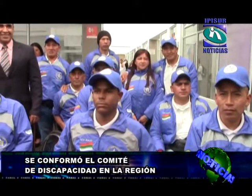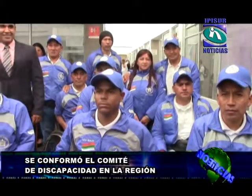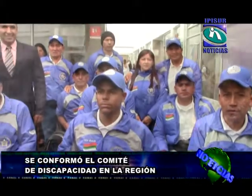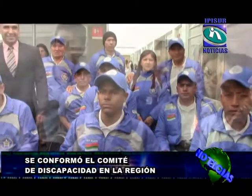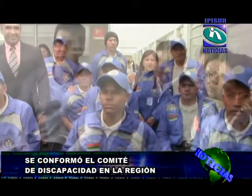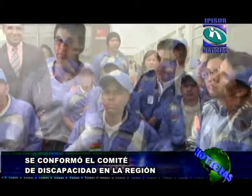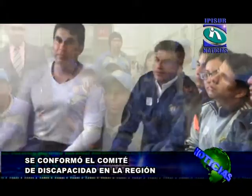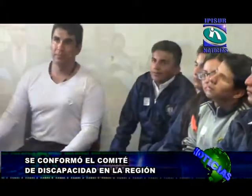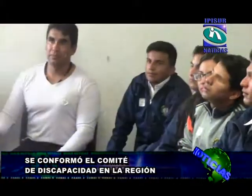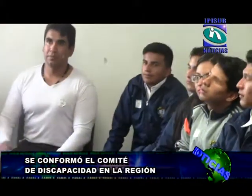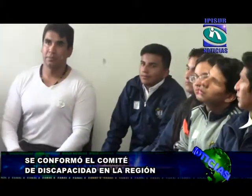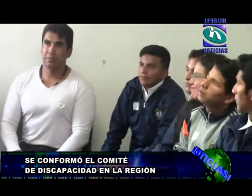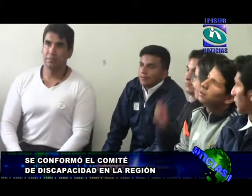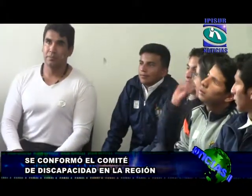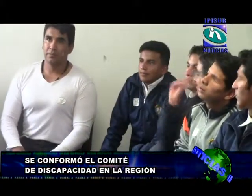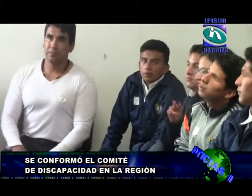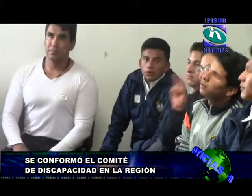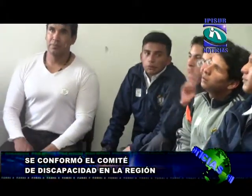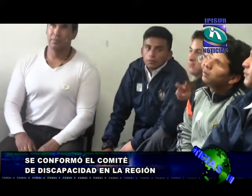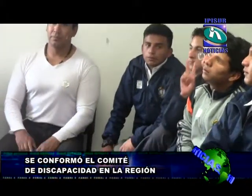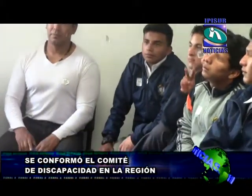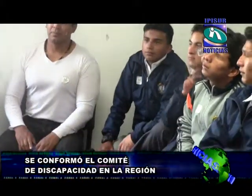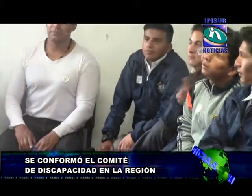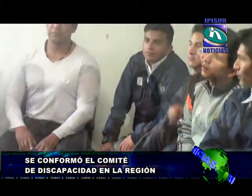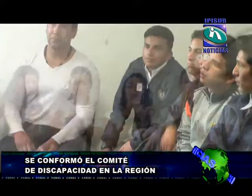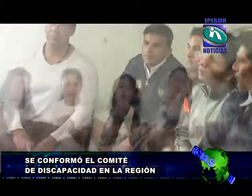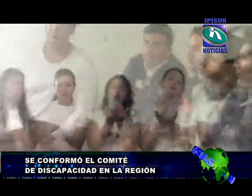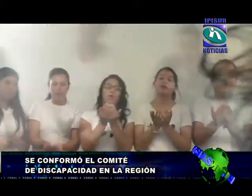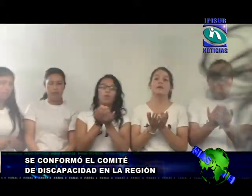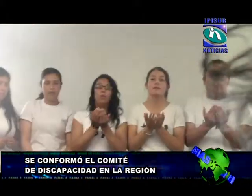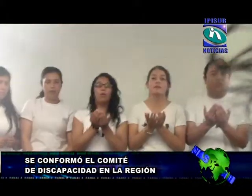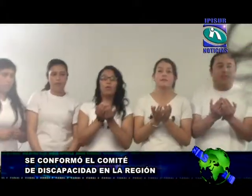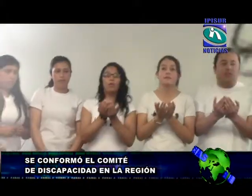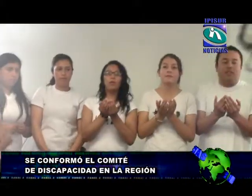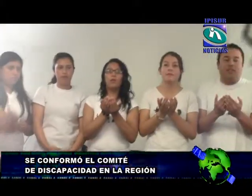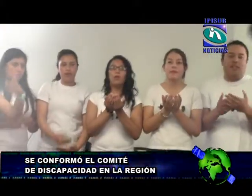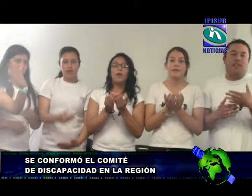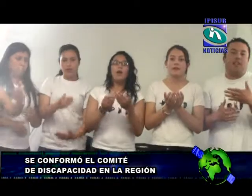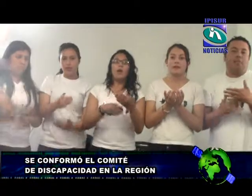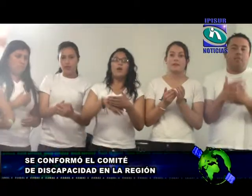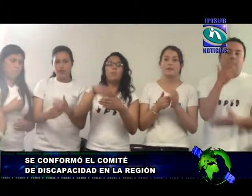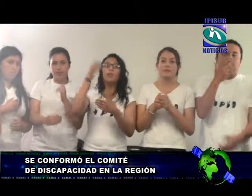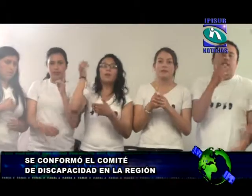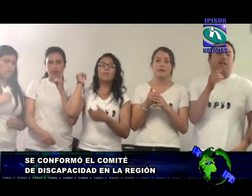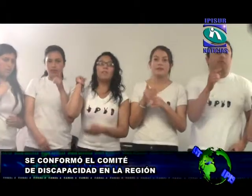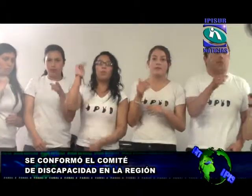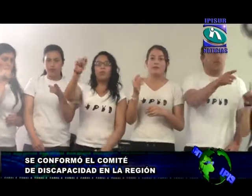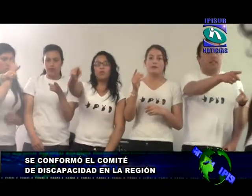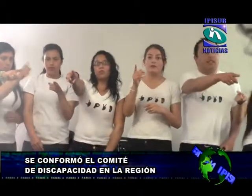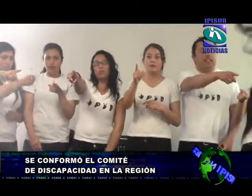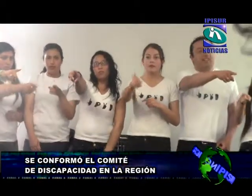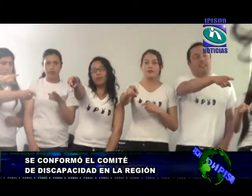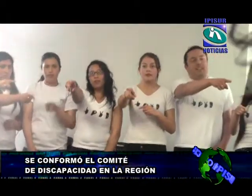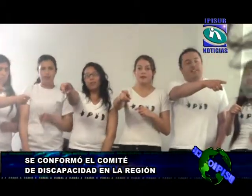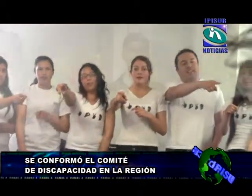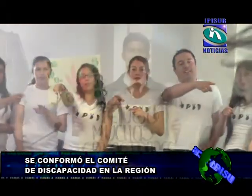Municipal de Discapacidad para que se apruebe el plan de acción para 2018 este comité sirve para dar